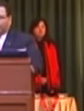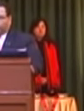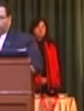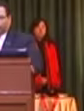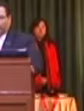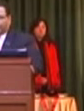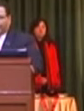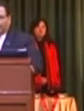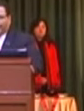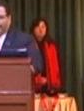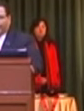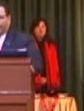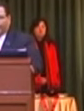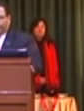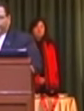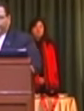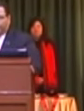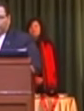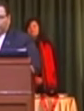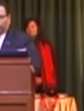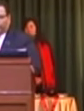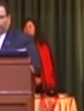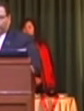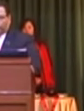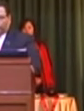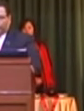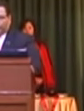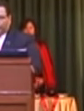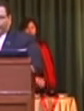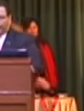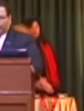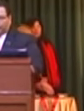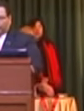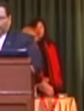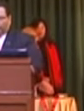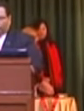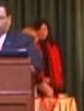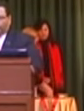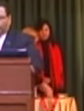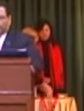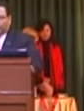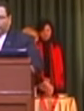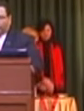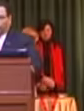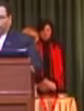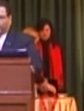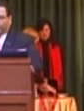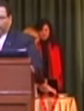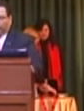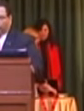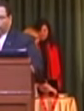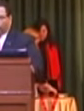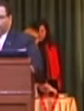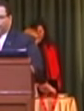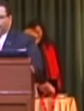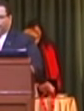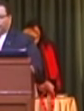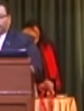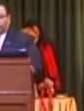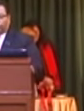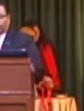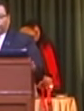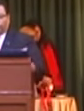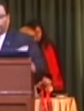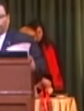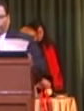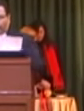bienestar de la comunidad en general. Por tanto, regístrese, comuníquese y cúmplase Rúbrica